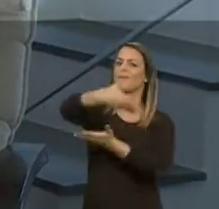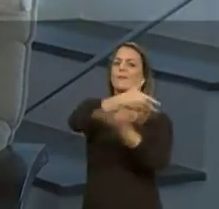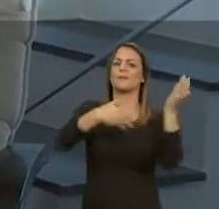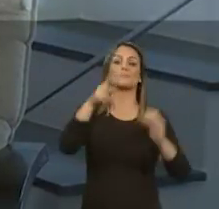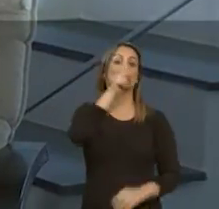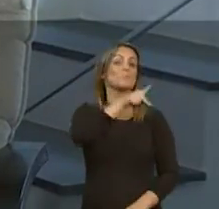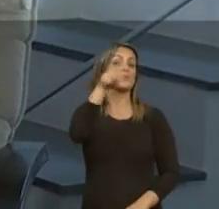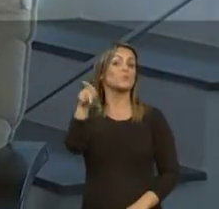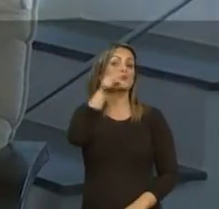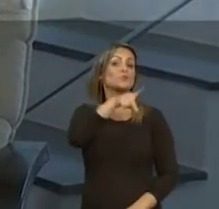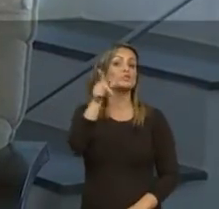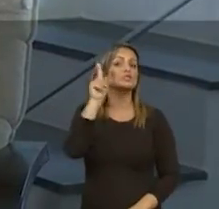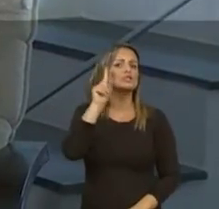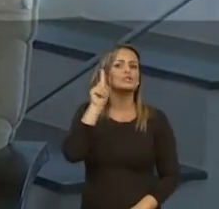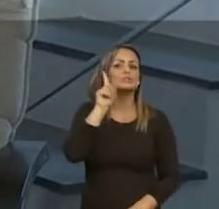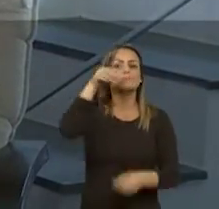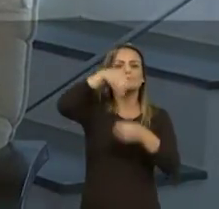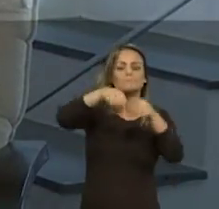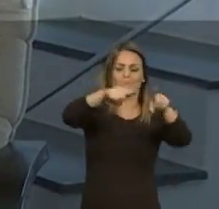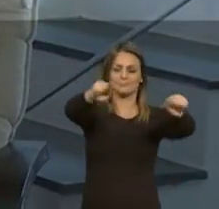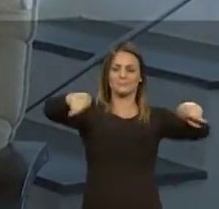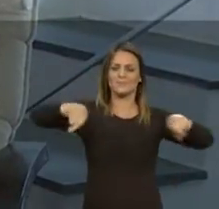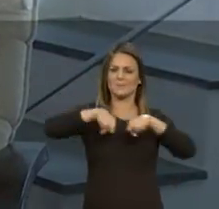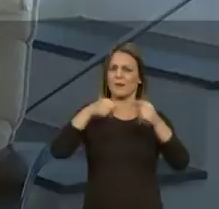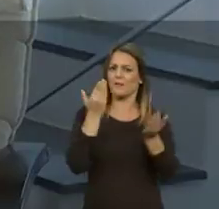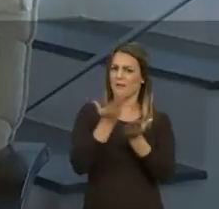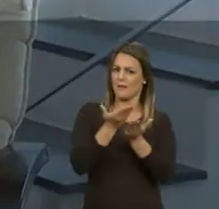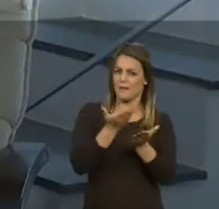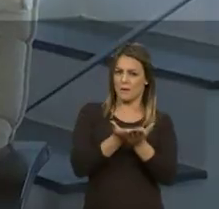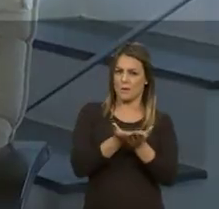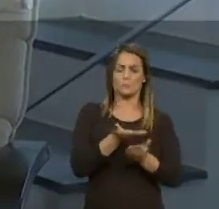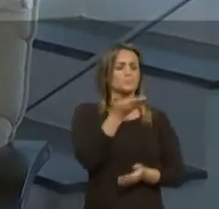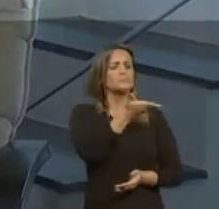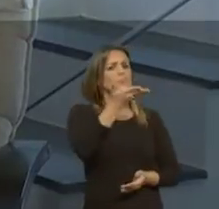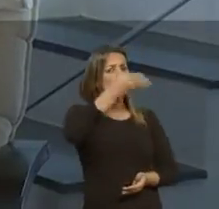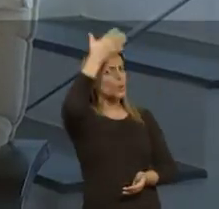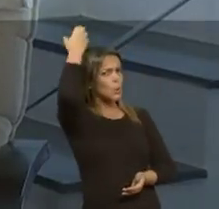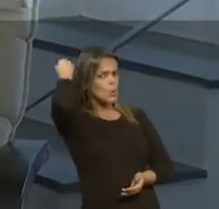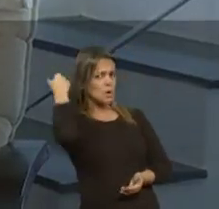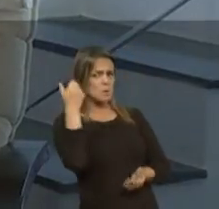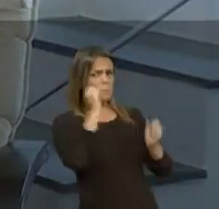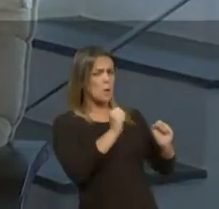com os professores no dia a dia em sala de aula. Luana, tem alguma coisa que tu gostaria